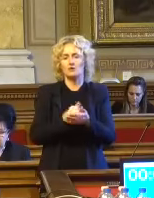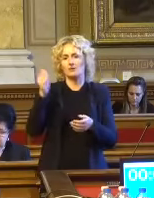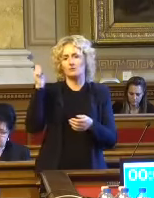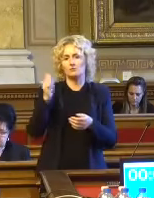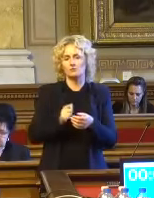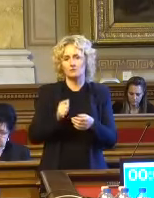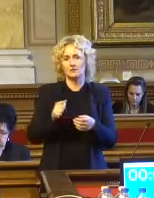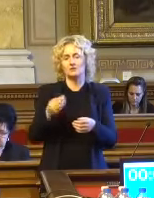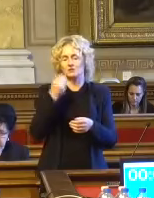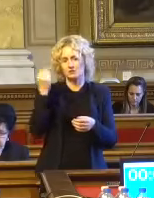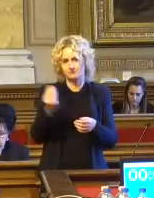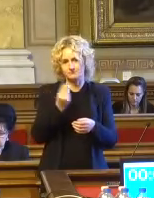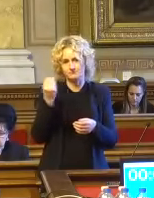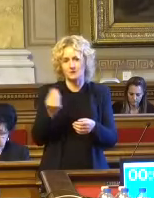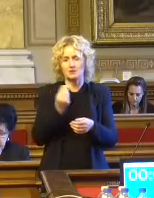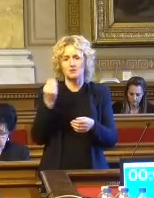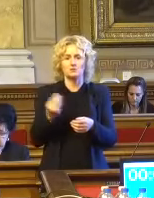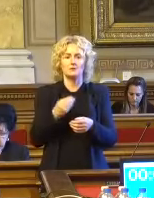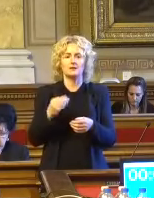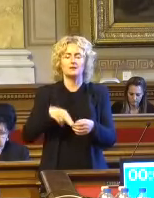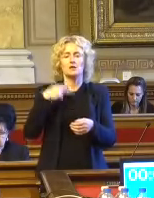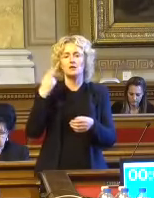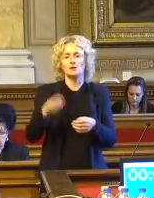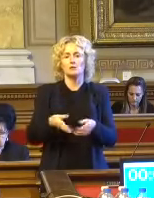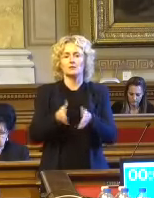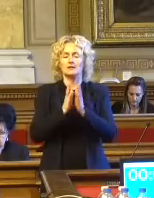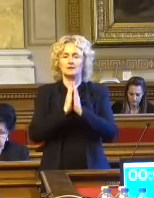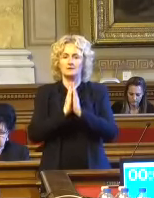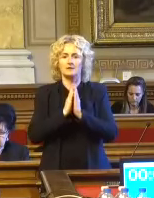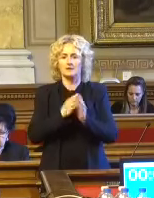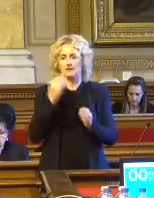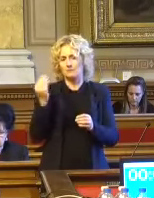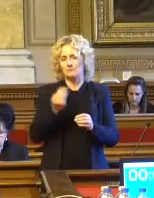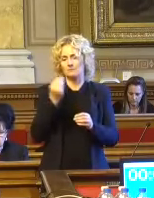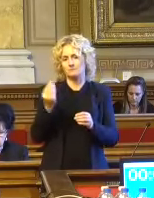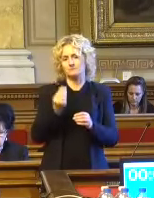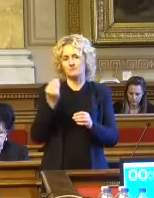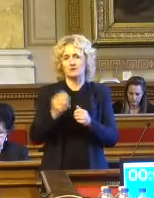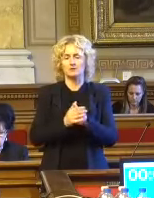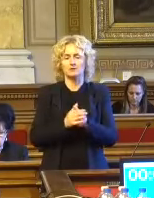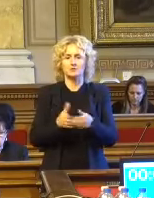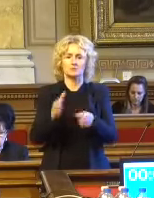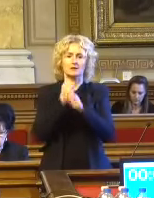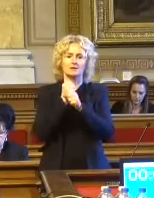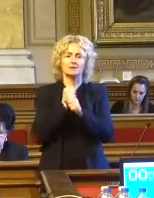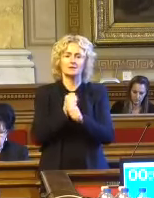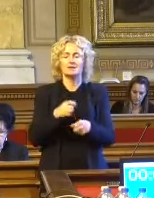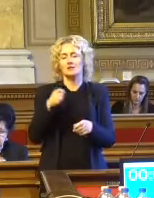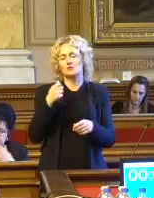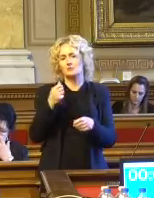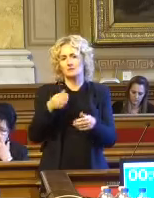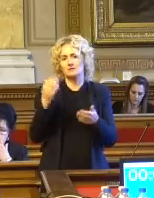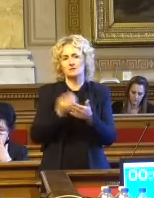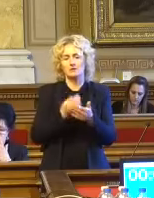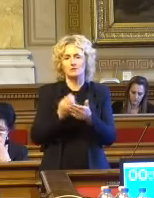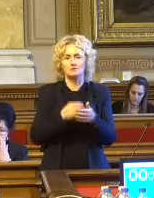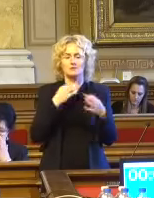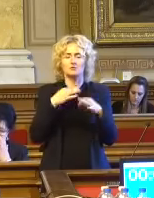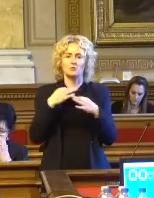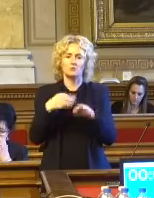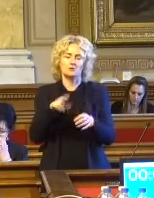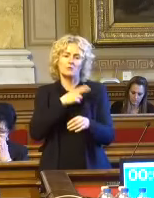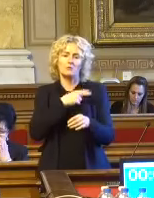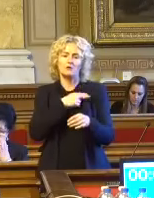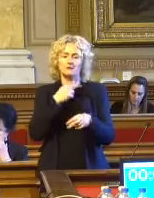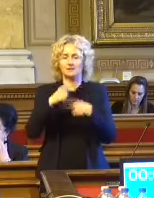rögtön szeretném arra is megkérni, hogy terje meg a szóbeli terjesztést. Tisztelt Közgyűlés, a Pénzügyi és Gazdasági Bizottság, Ügyrend és Mandátumvizsgáló